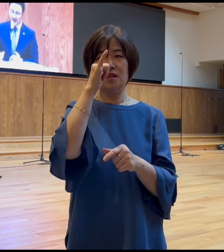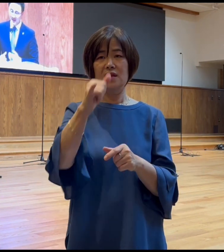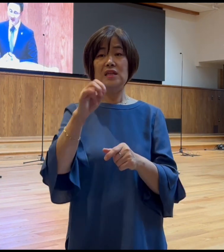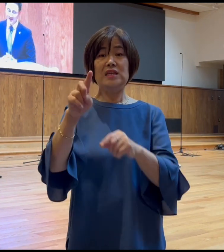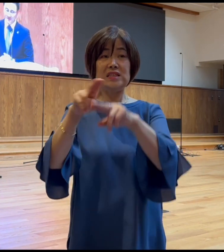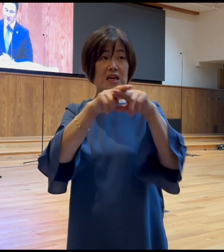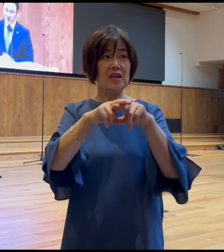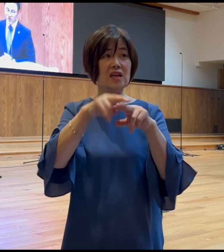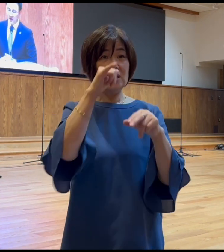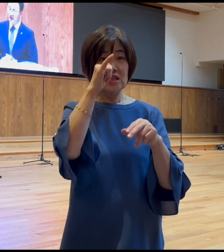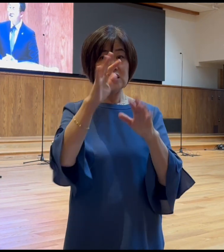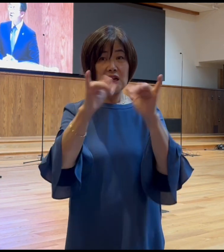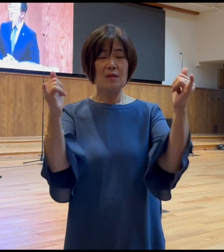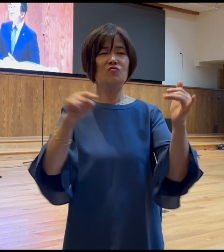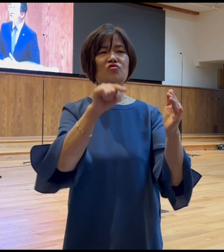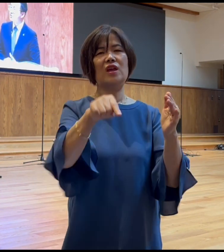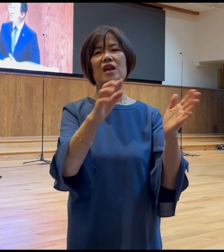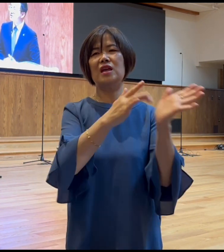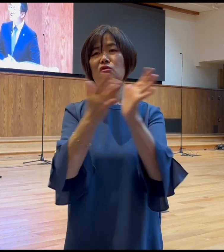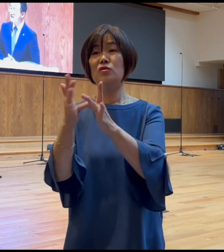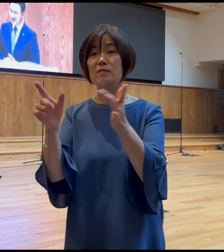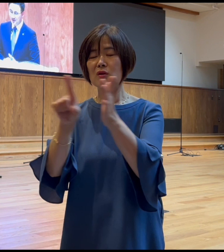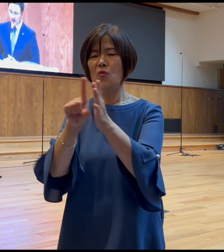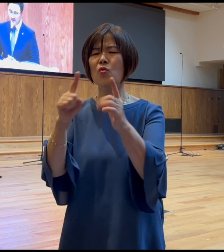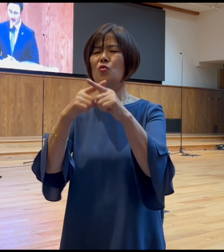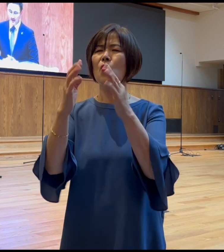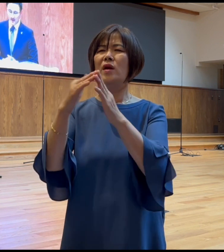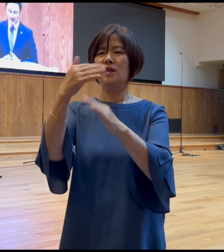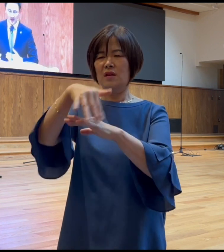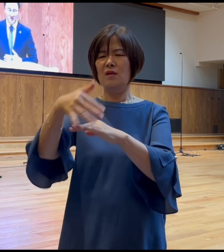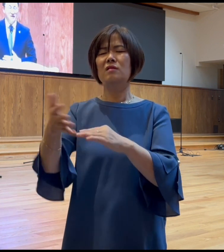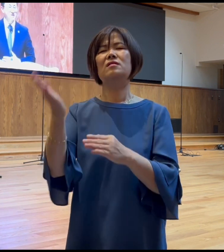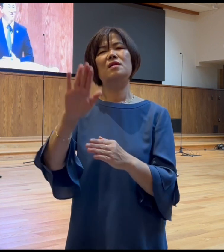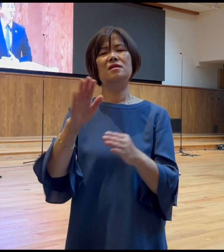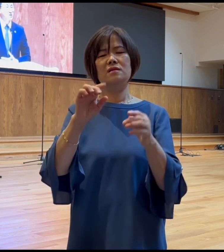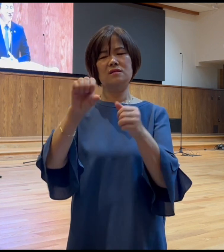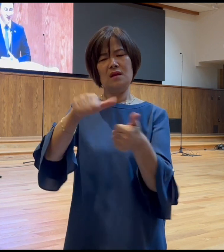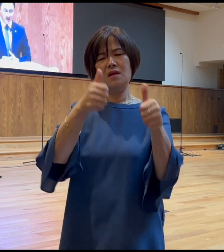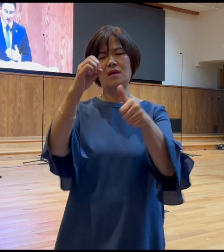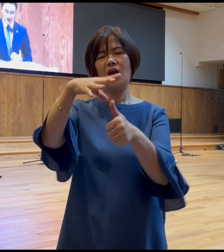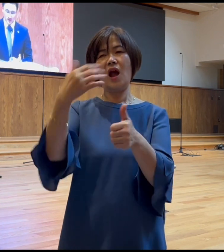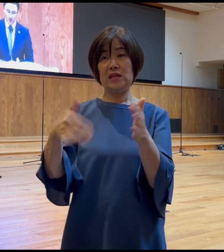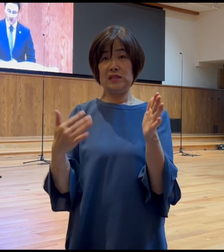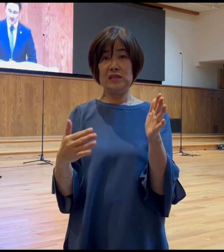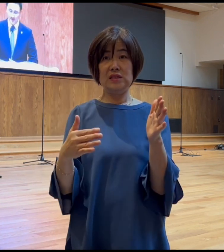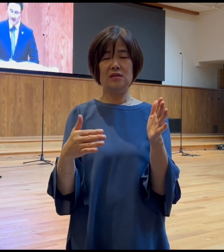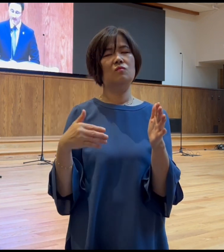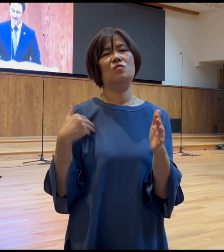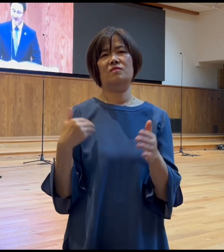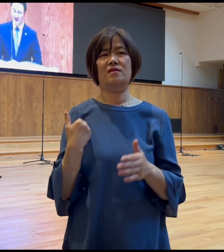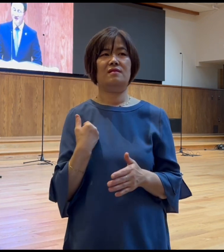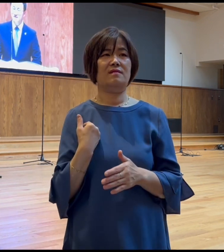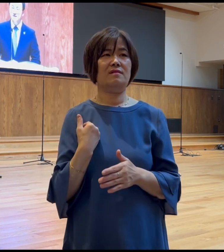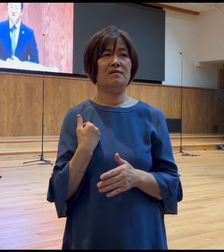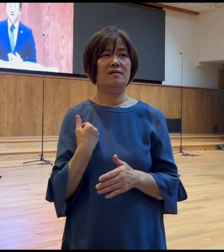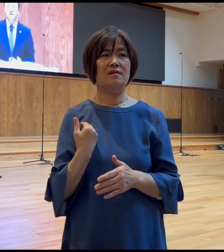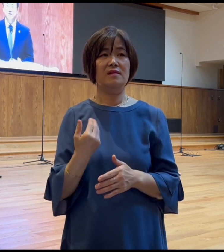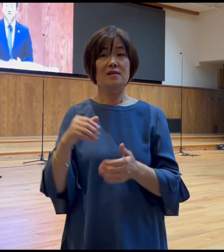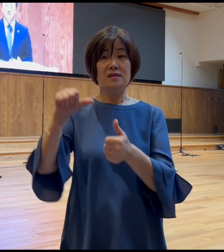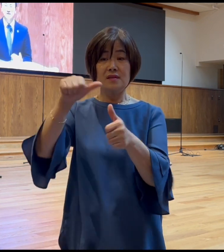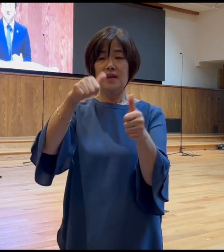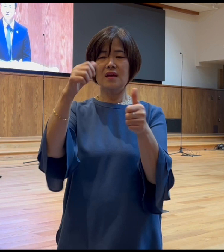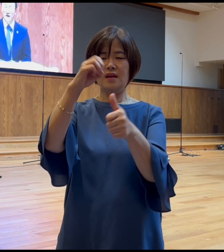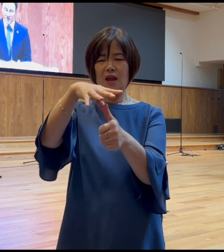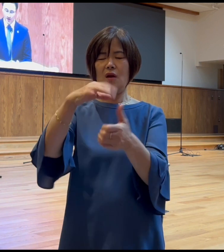이 자리에 있는 분들 중에 예수님을 믿고 교회는 다니지만 세례를 받지 않는 분이 있으실지 모르겠습니다.